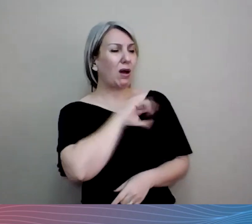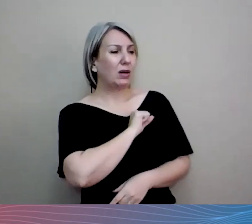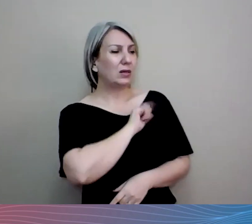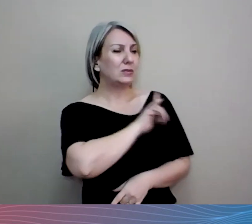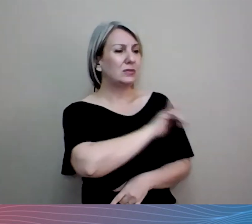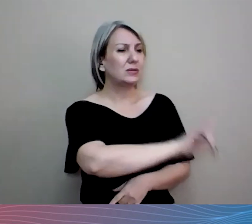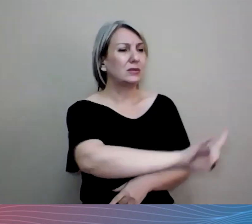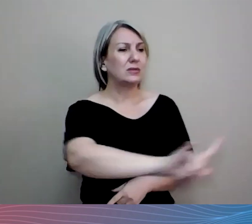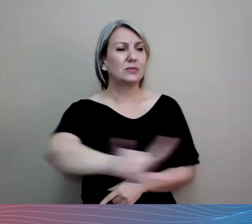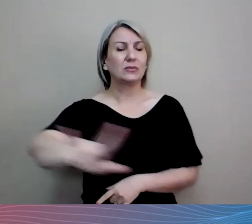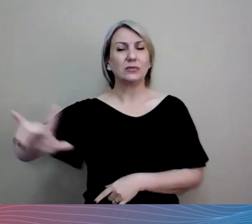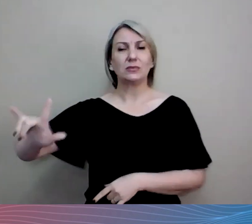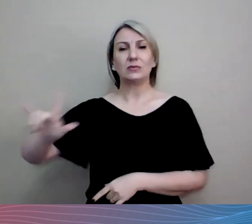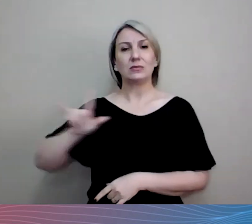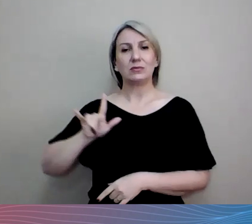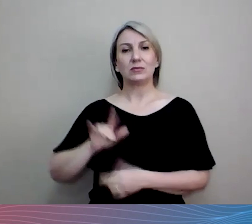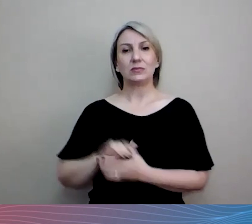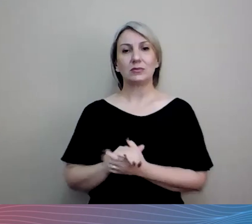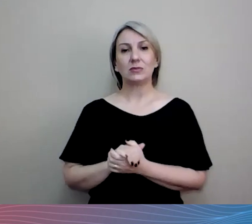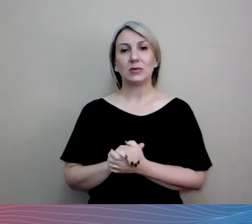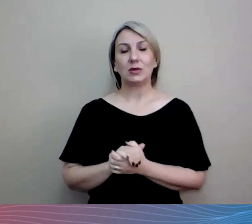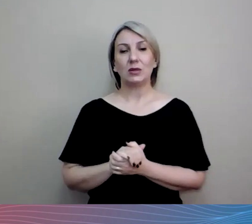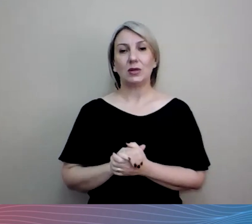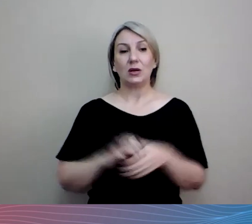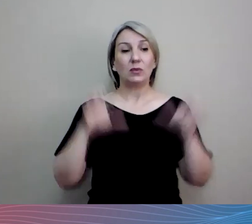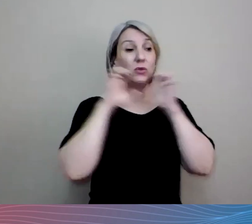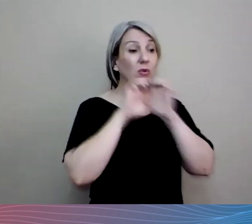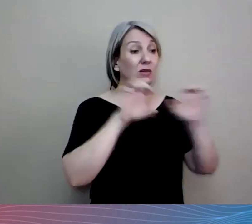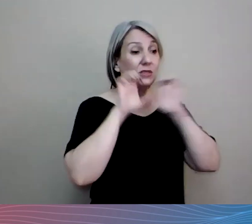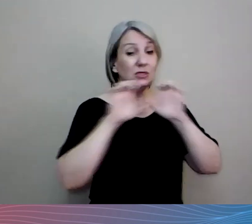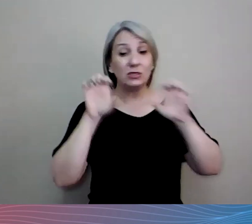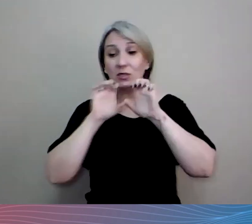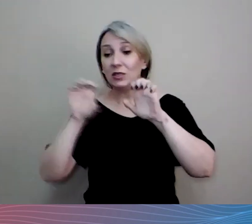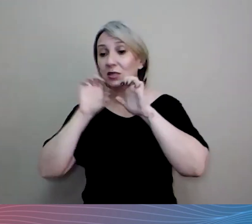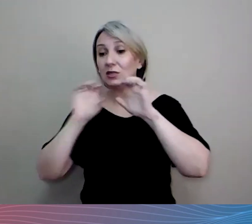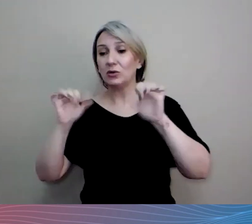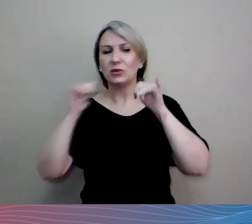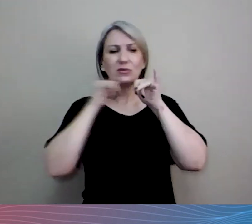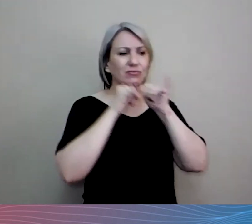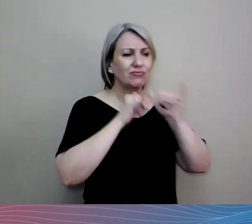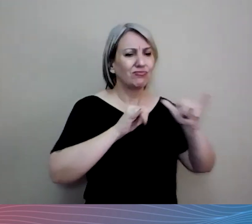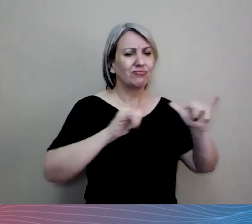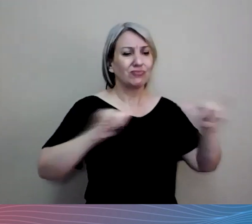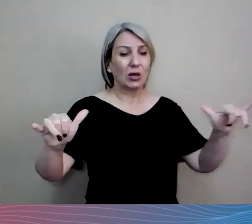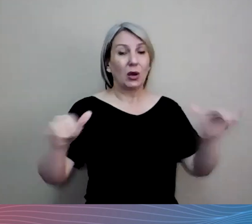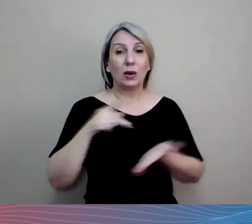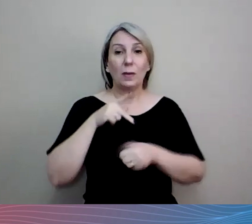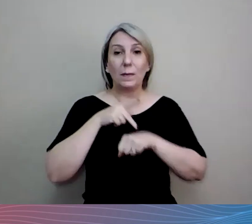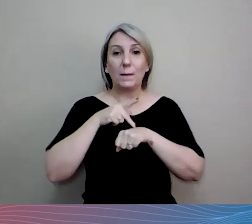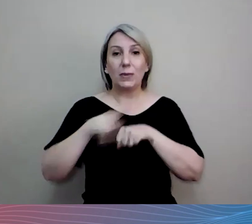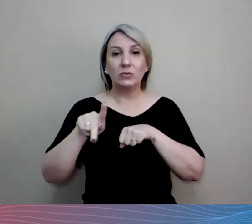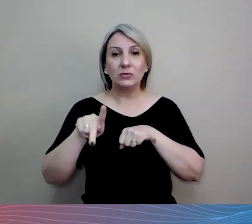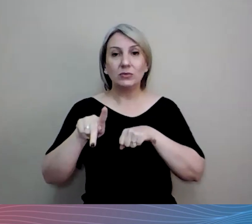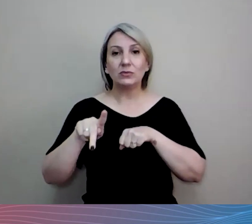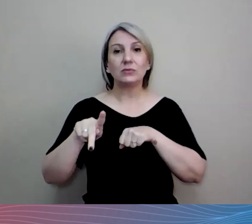o evangelho fosse pregado de uma maneira pura, sem mistura, Paulo foi